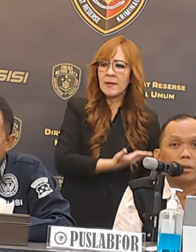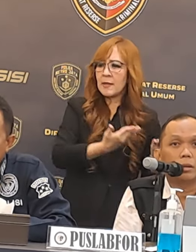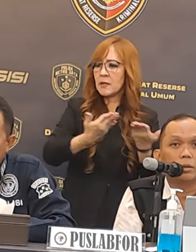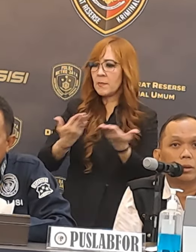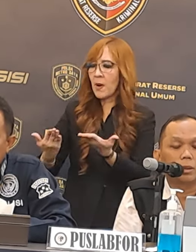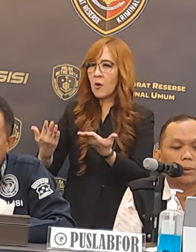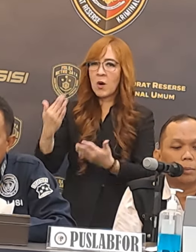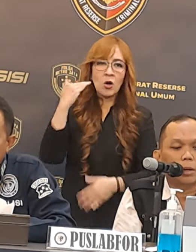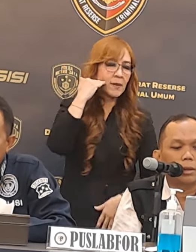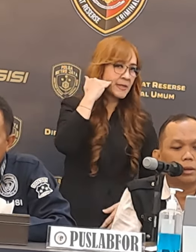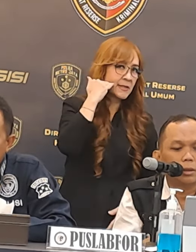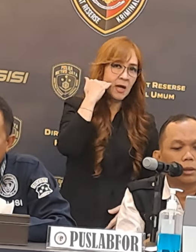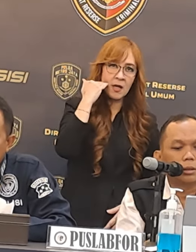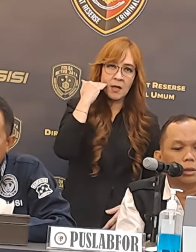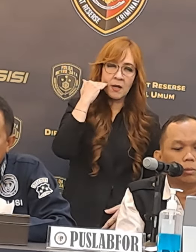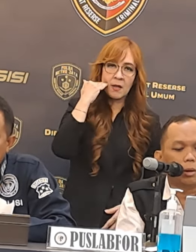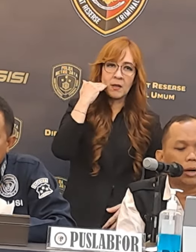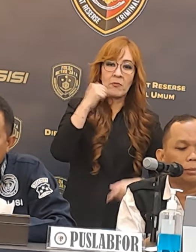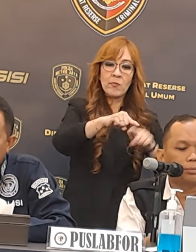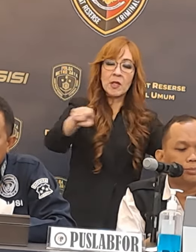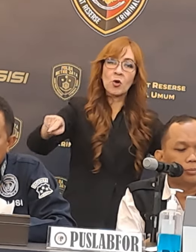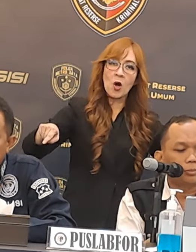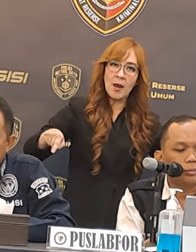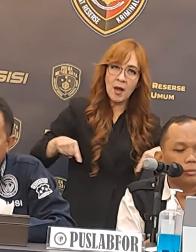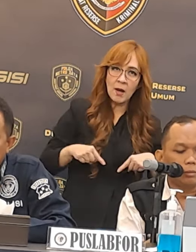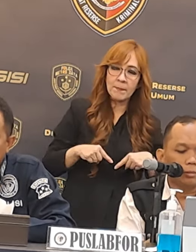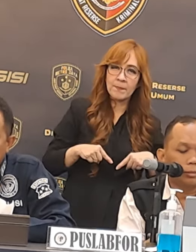kolam renang. Tadi saya sampaikan Pak Dir, ya dibawa.